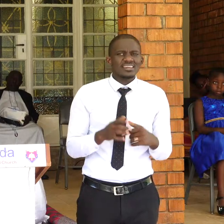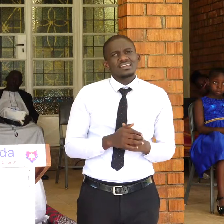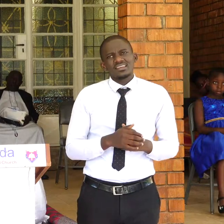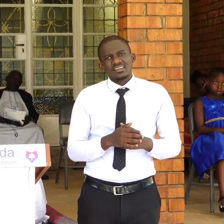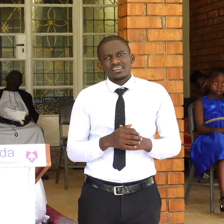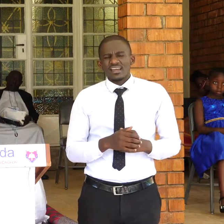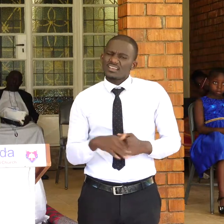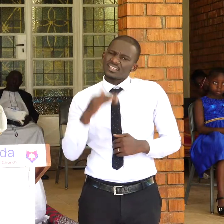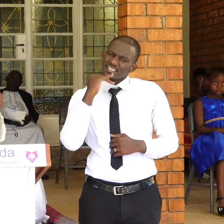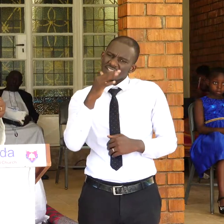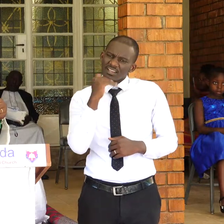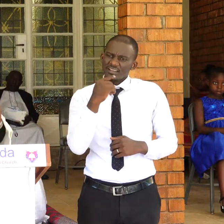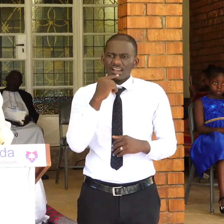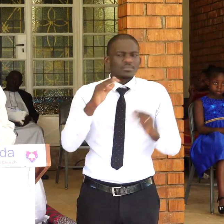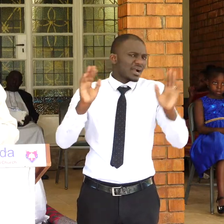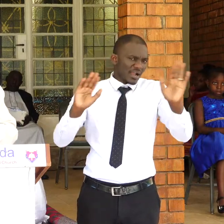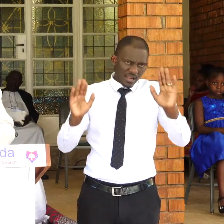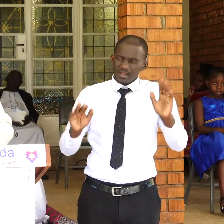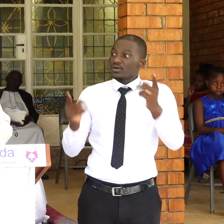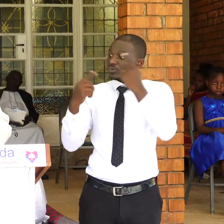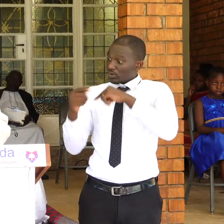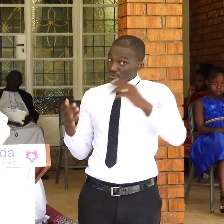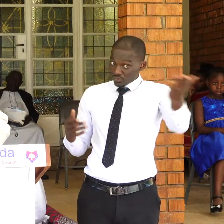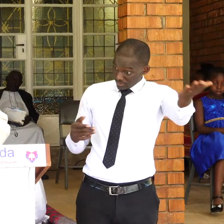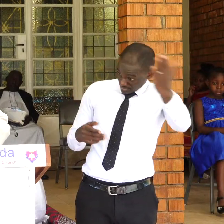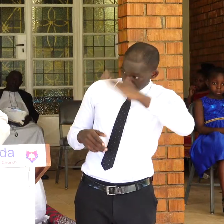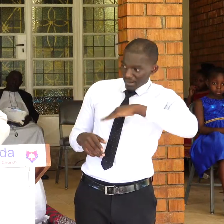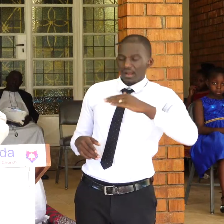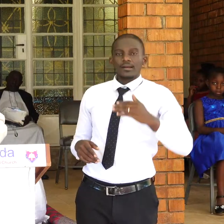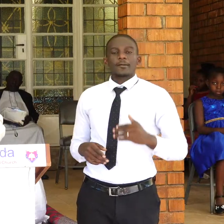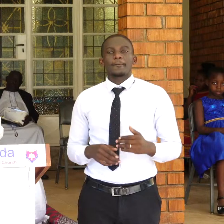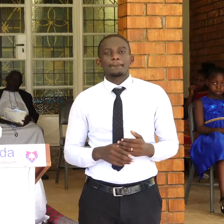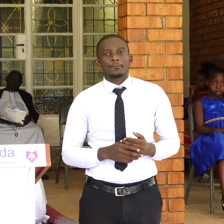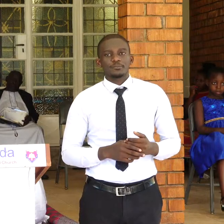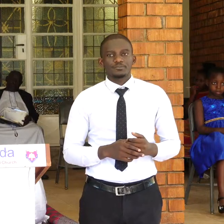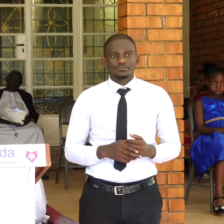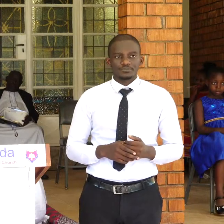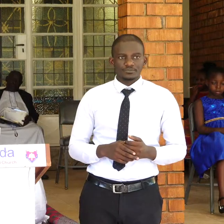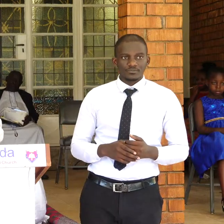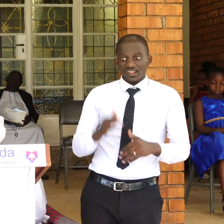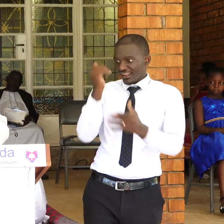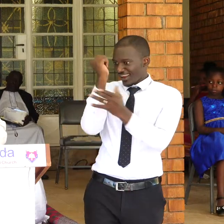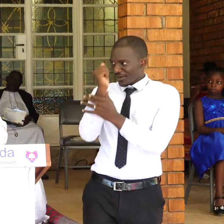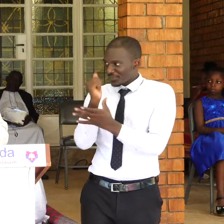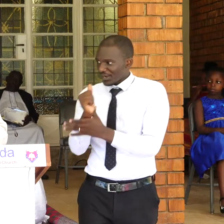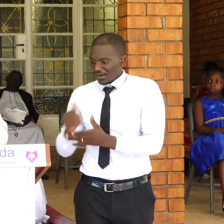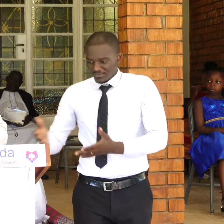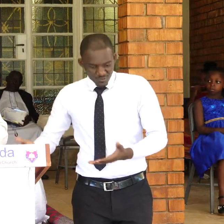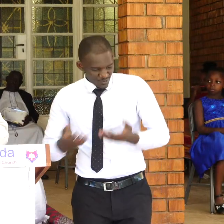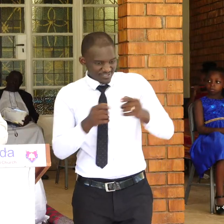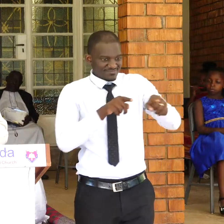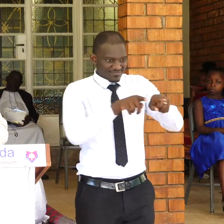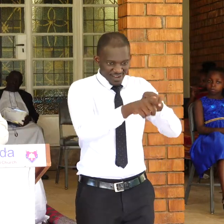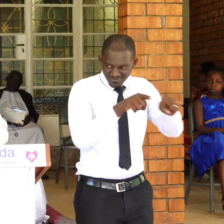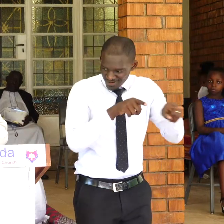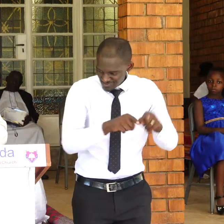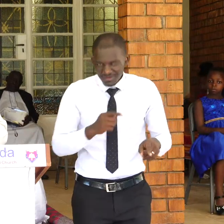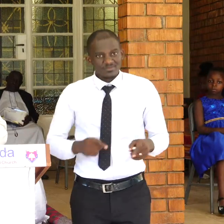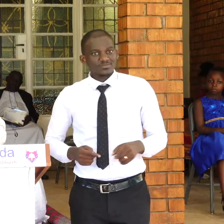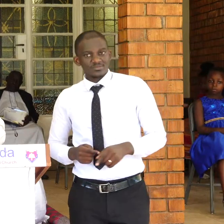enjogera gyayogeramu nti tunaakolaki tunadda gye muli. Ibulayimu n'atwala enku